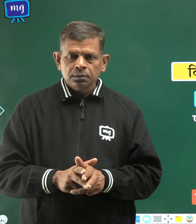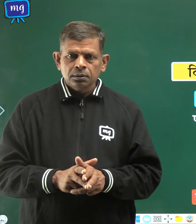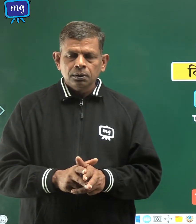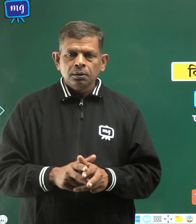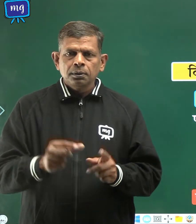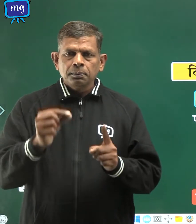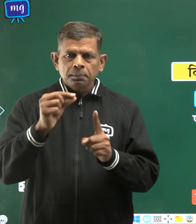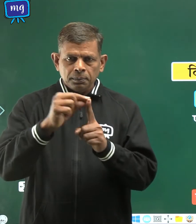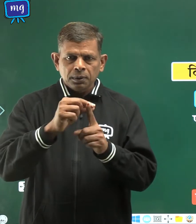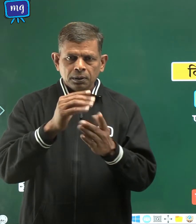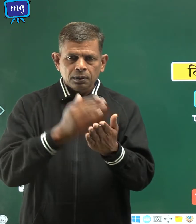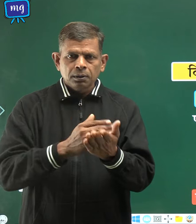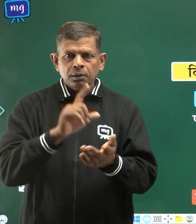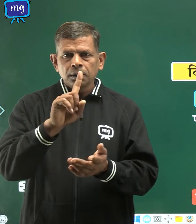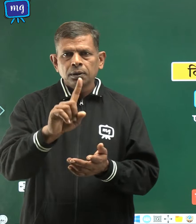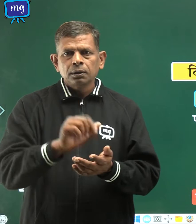भाग 1।